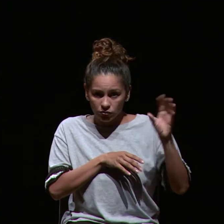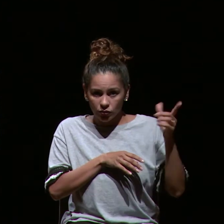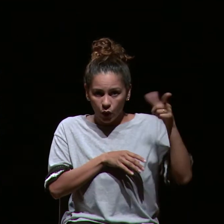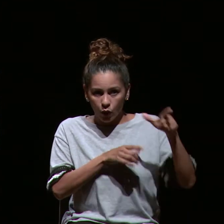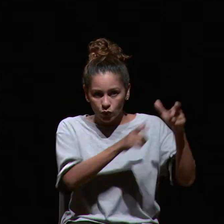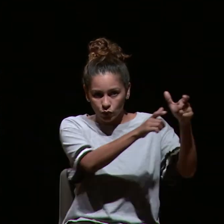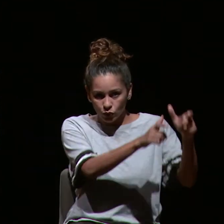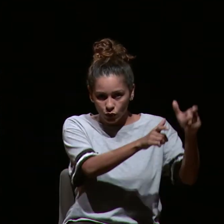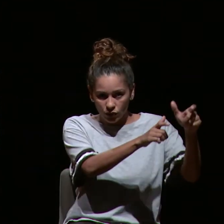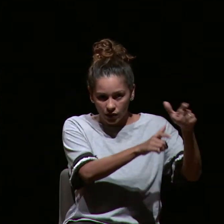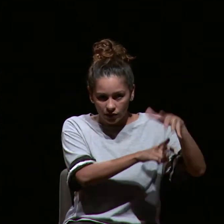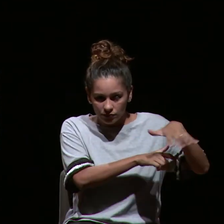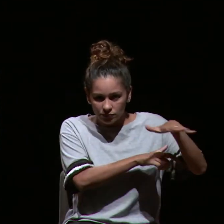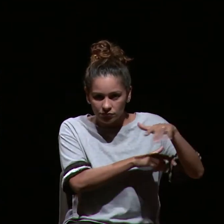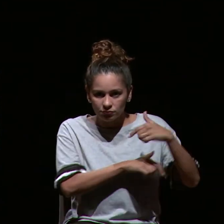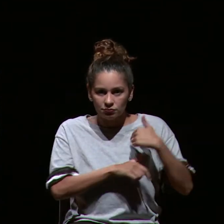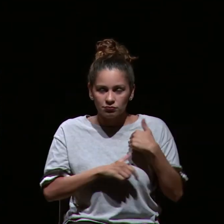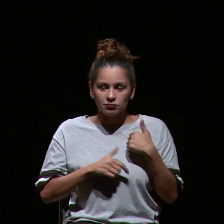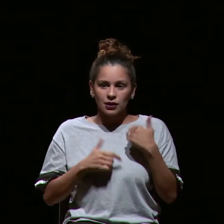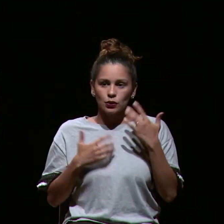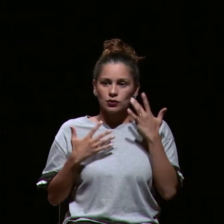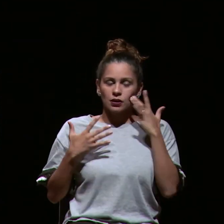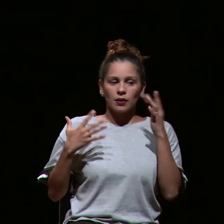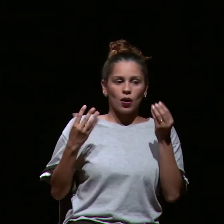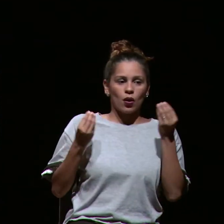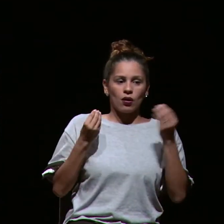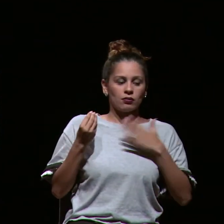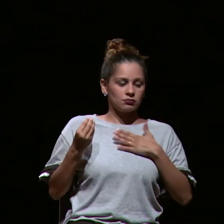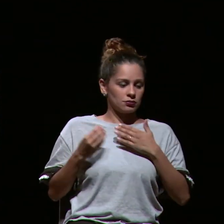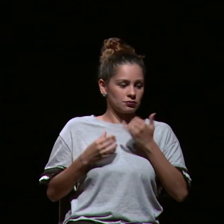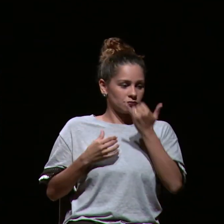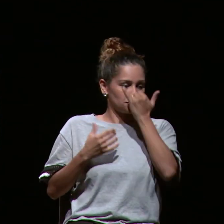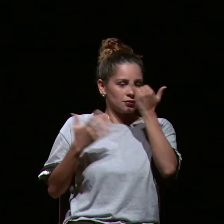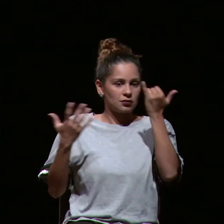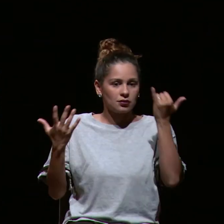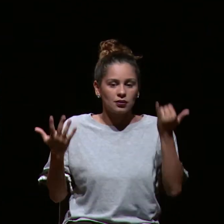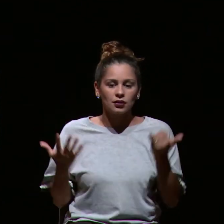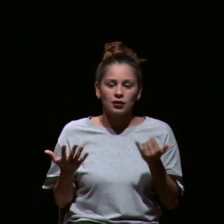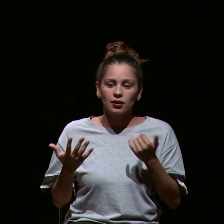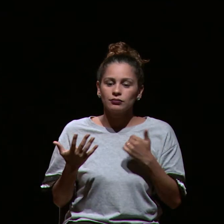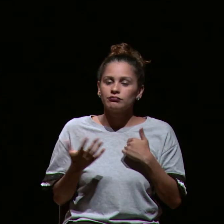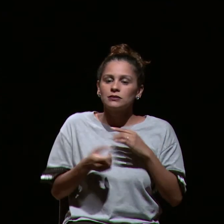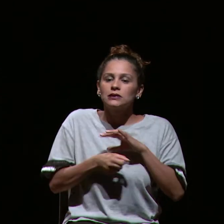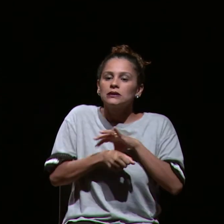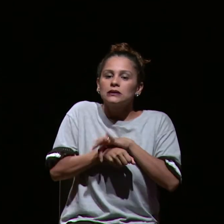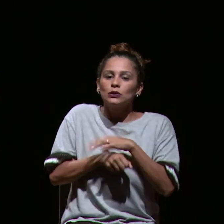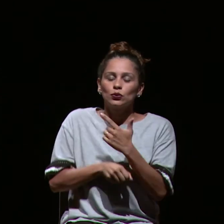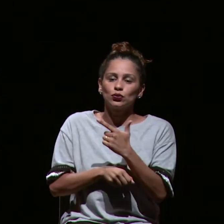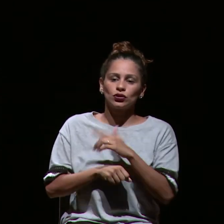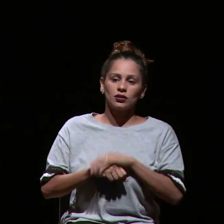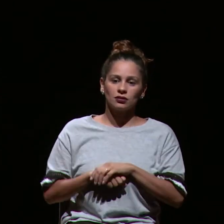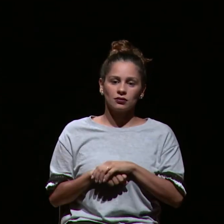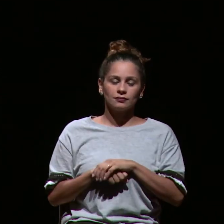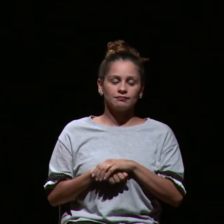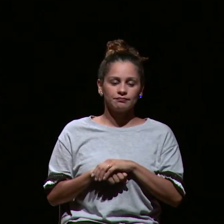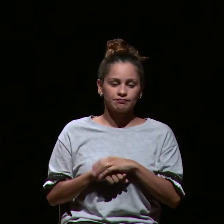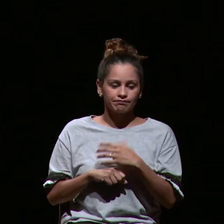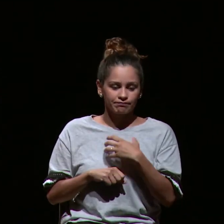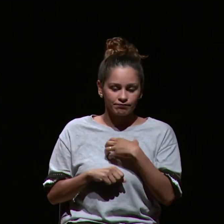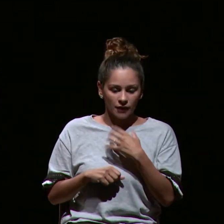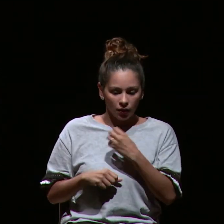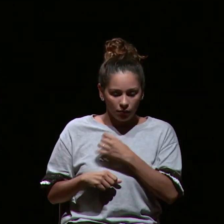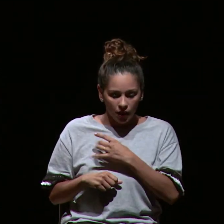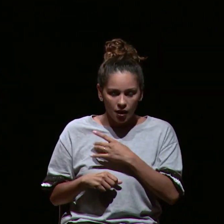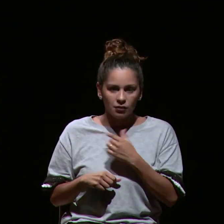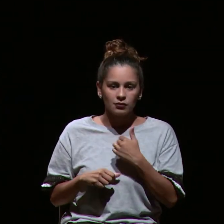é a sorte de quem está sujeito a contínuas vicissitudes. Eu não tinha um momento de segurança e dessa vez aconteceu o mesmo, como em muitas